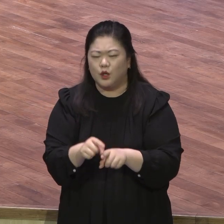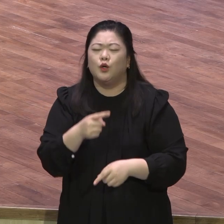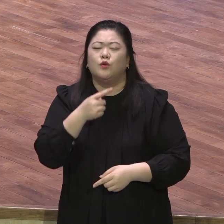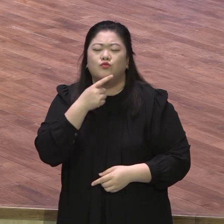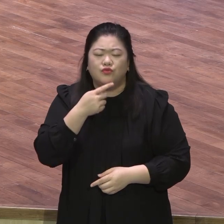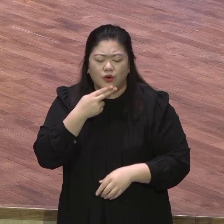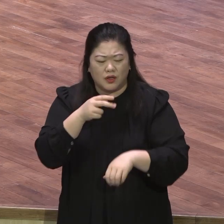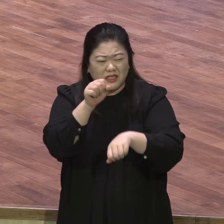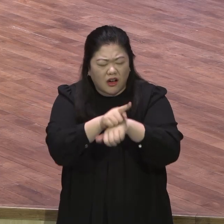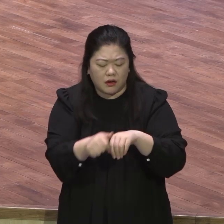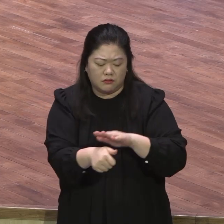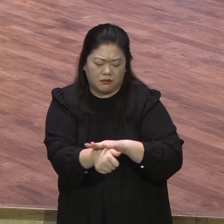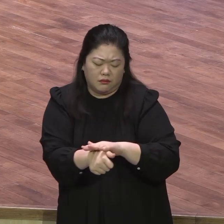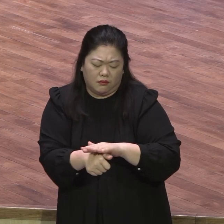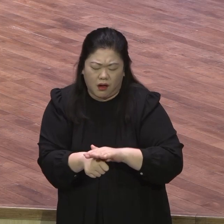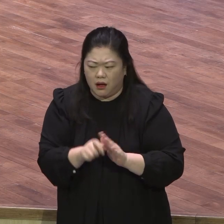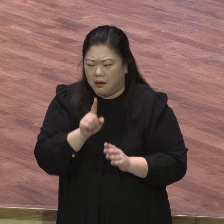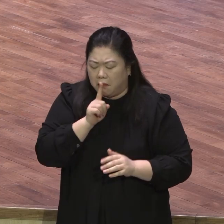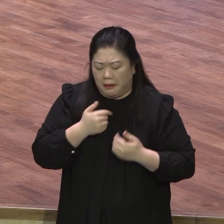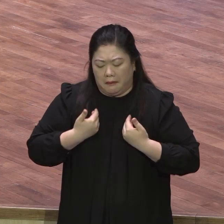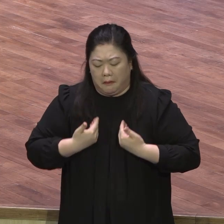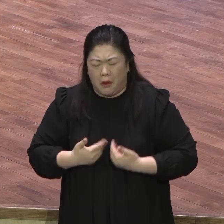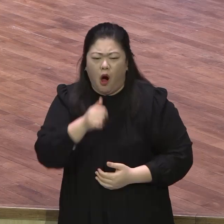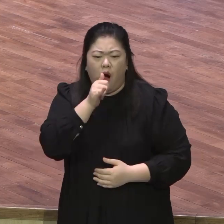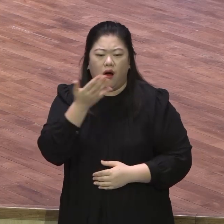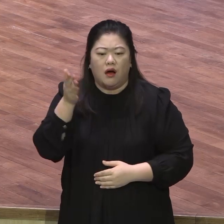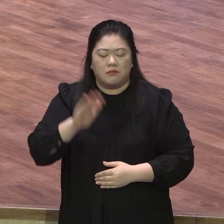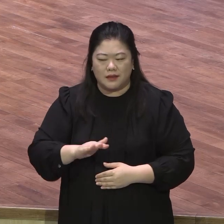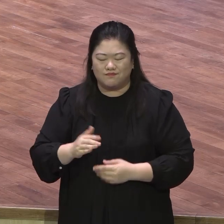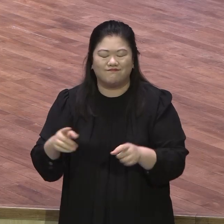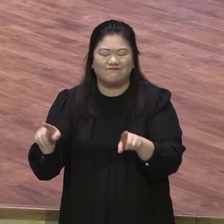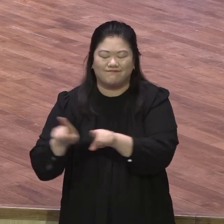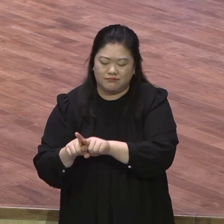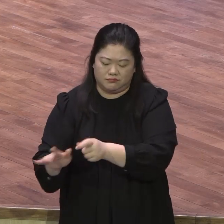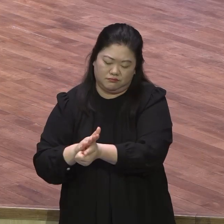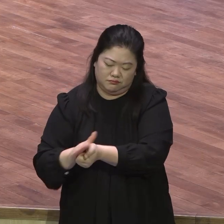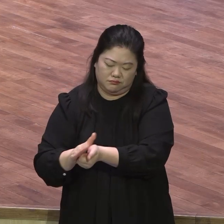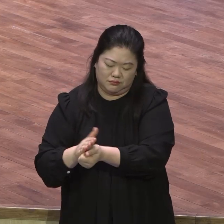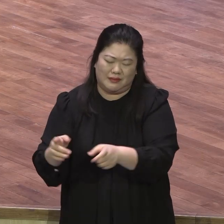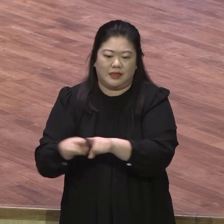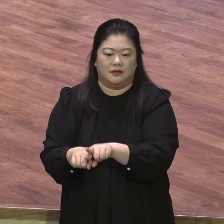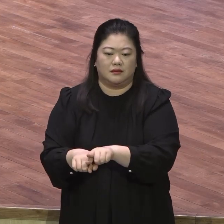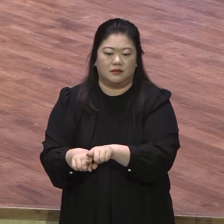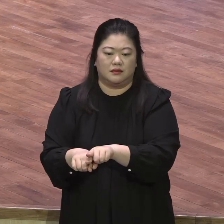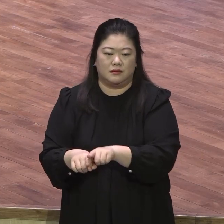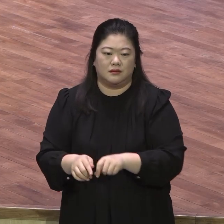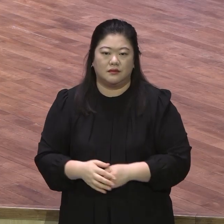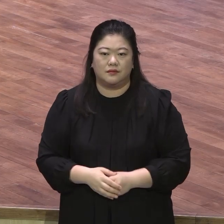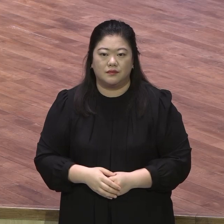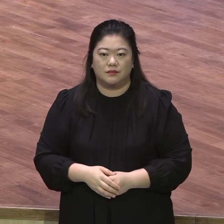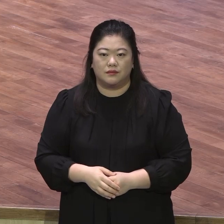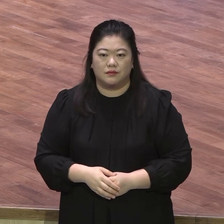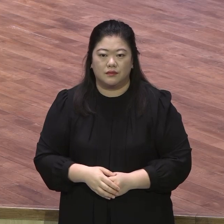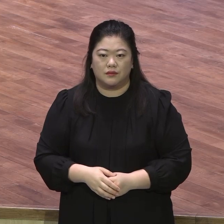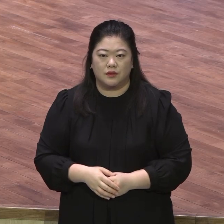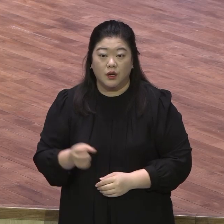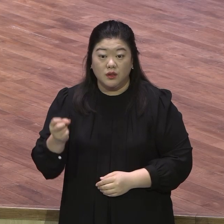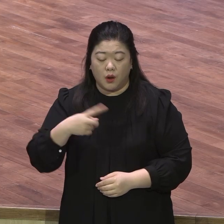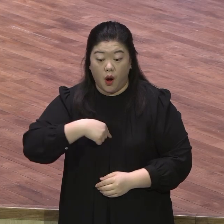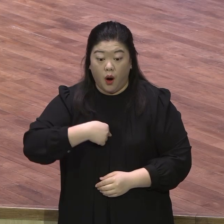표현 잘 안 하고 상처만 계속 받아. 상처가. 아무 생각 없이 막 말하는 것도 다 자기에게 말하는 것이 들리고 이 상처가